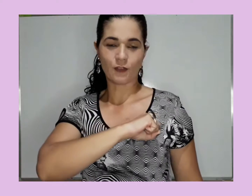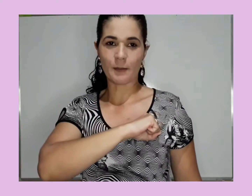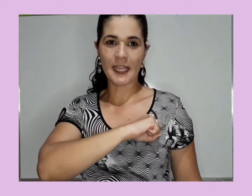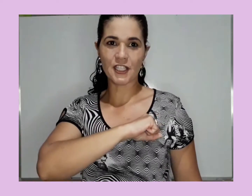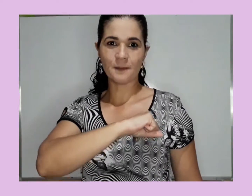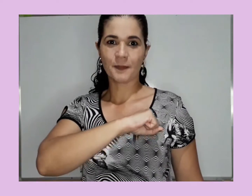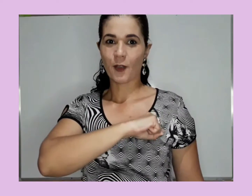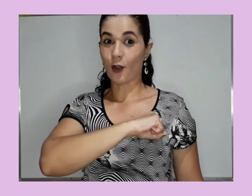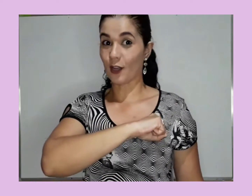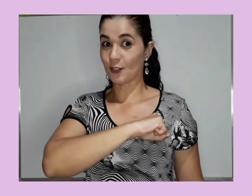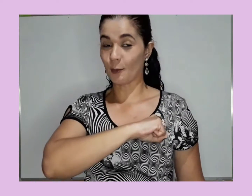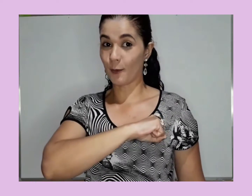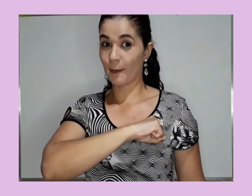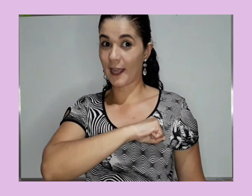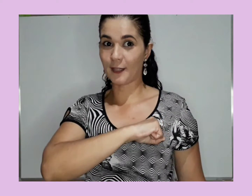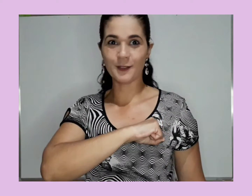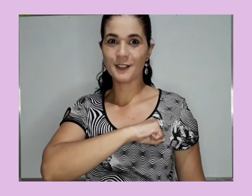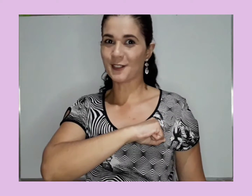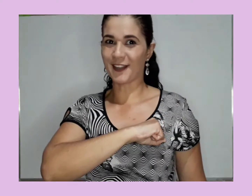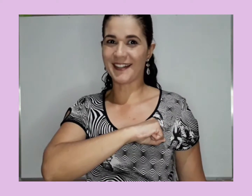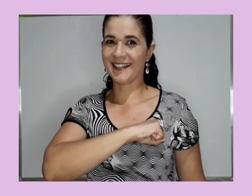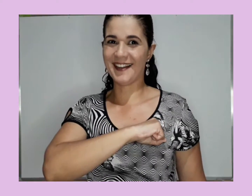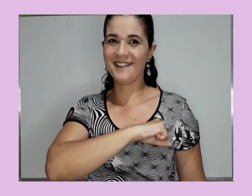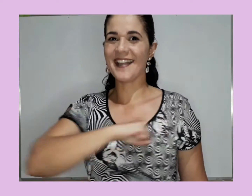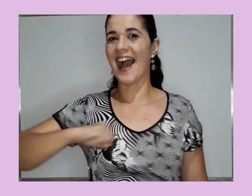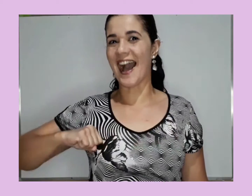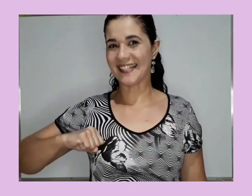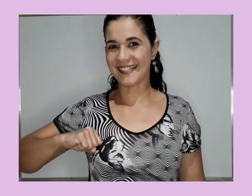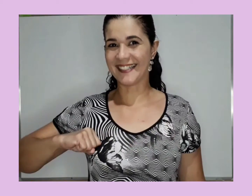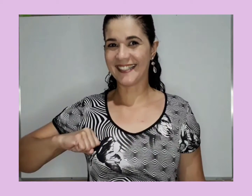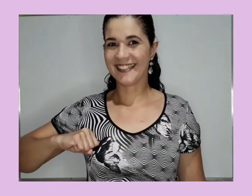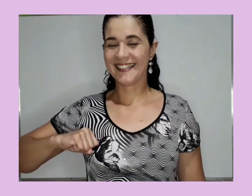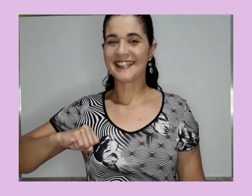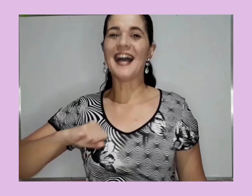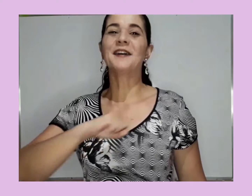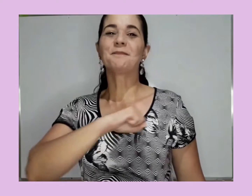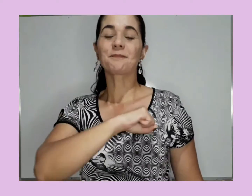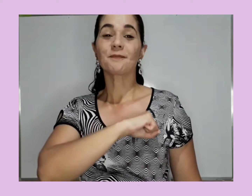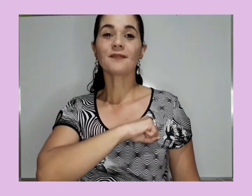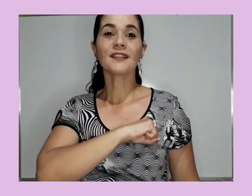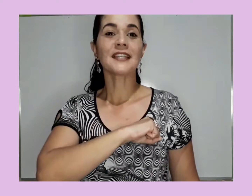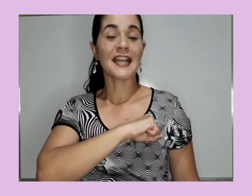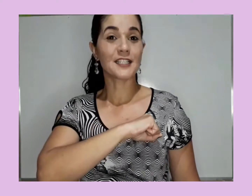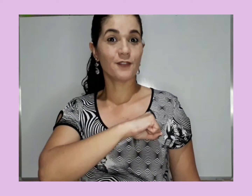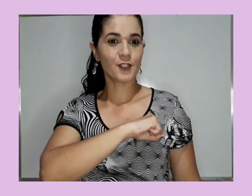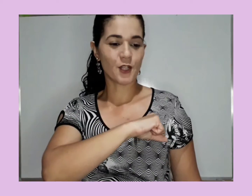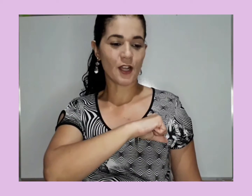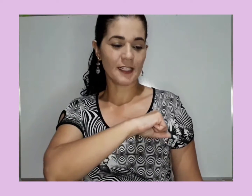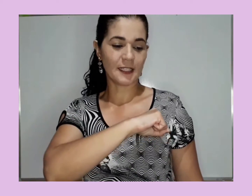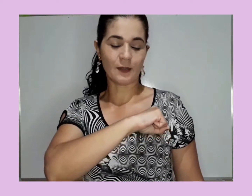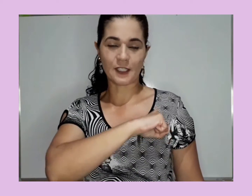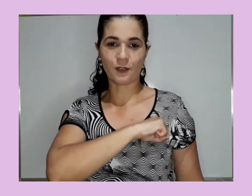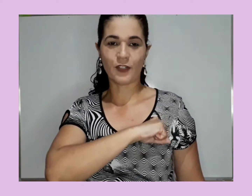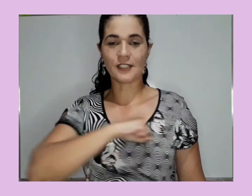Novamente, coloca sobre o peito, só que não arrasta, tá? E aí se for sogra, então, essa configuração